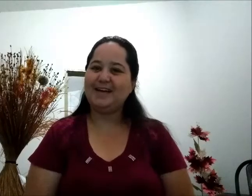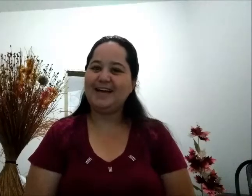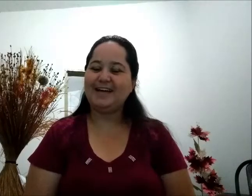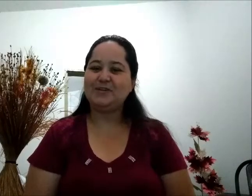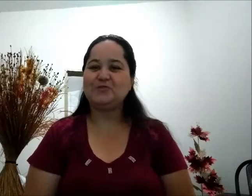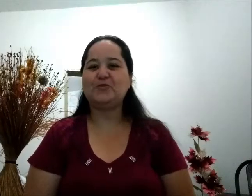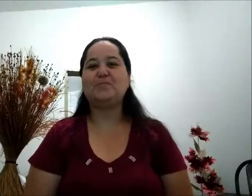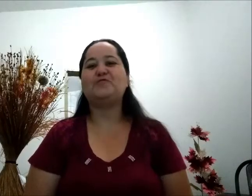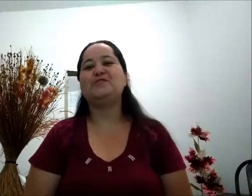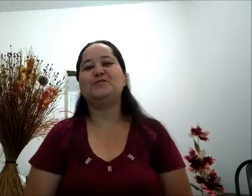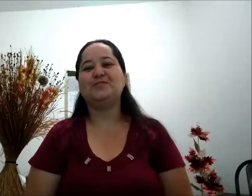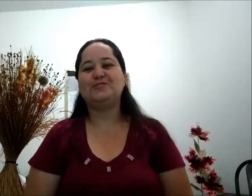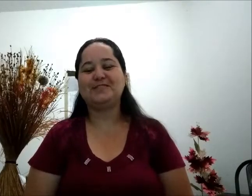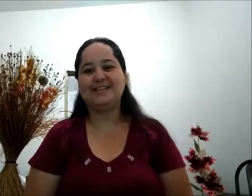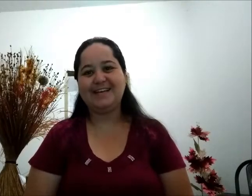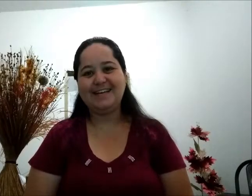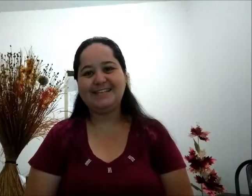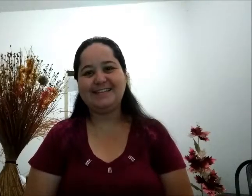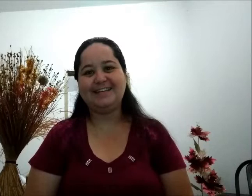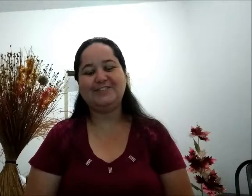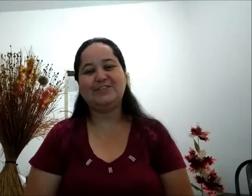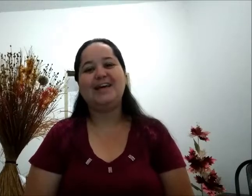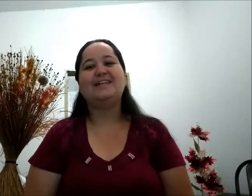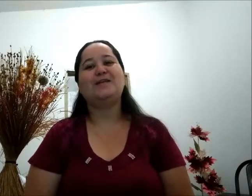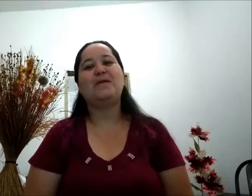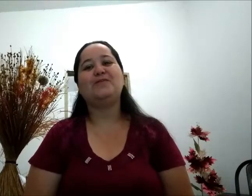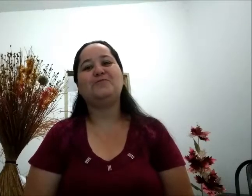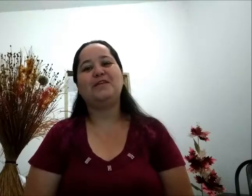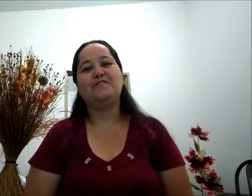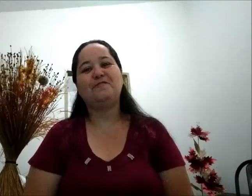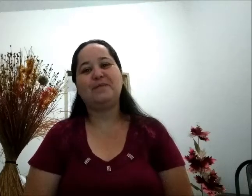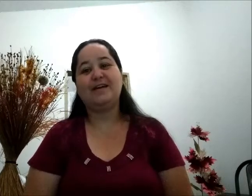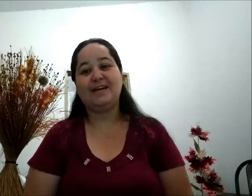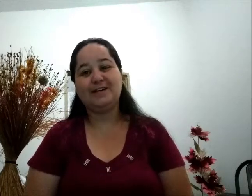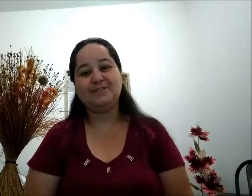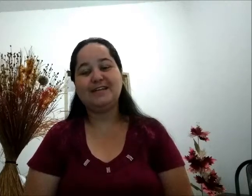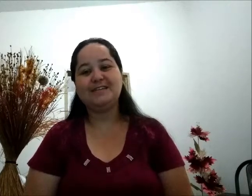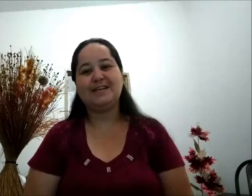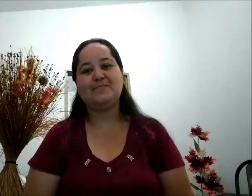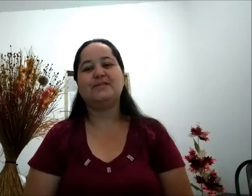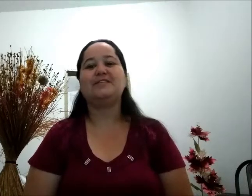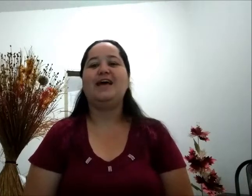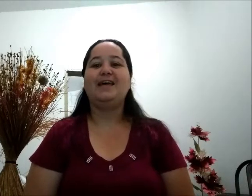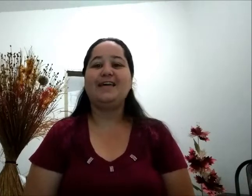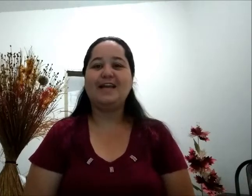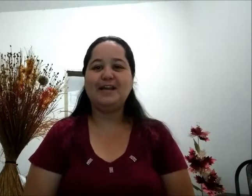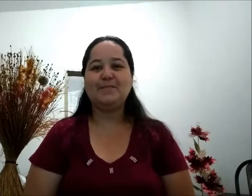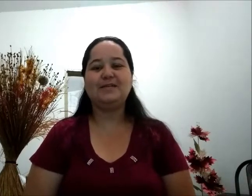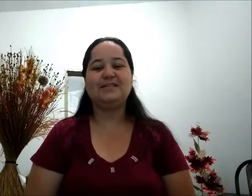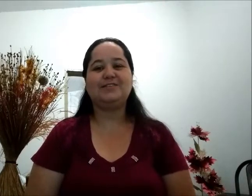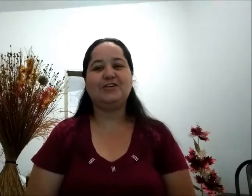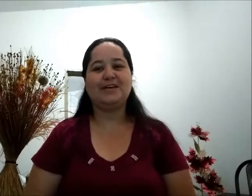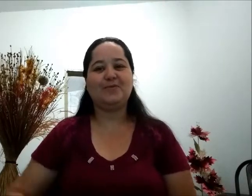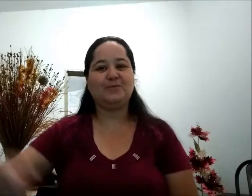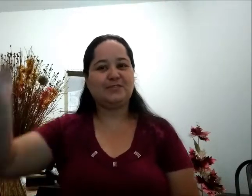Olá, eu sou a professora Josiane Rezende, trabalho no IFB Recanto das Emas e em Libras este aqui é o meu